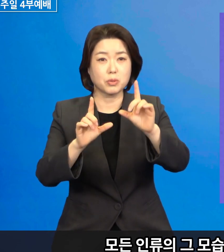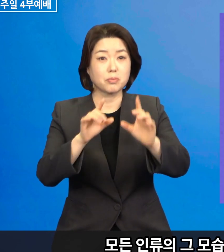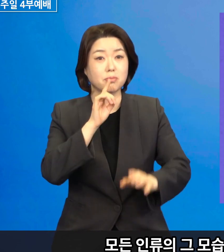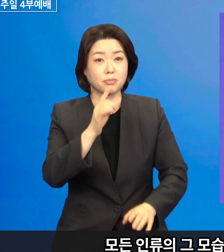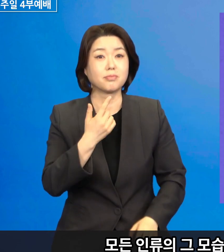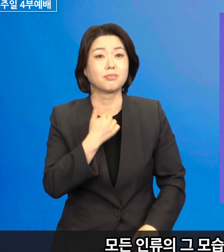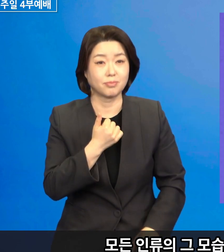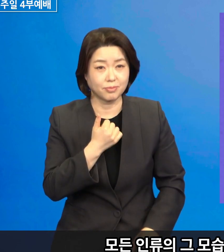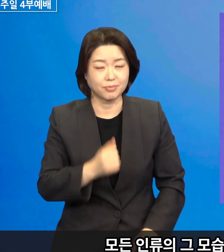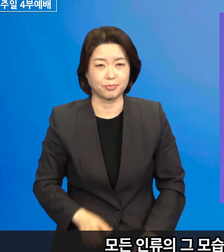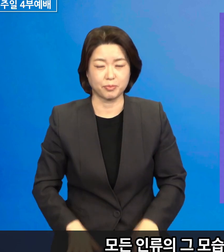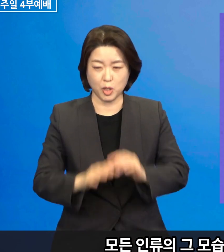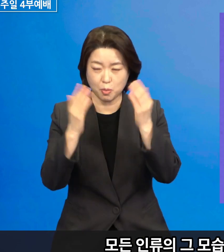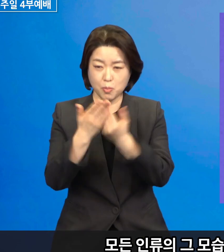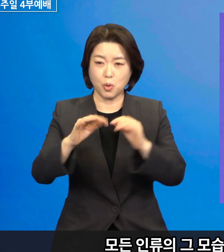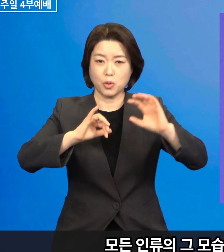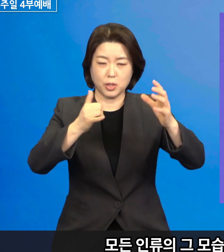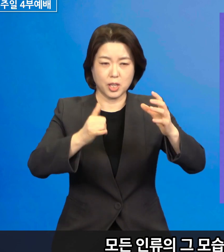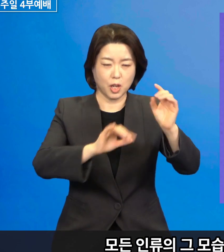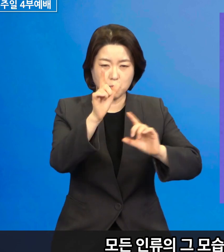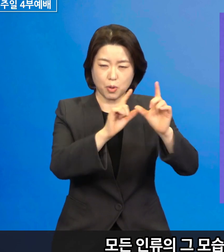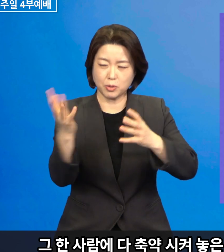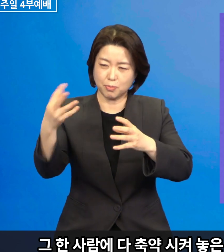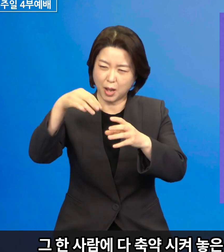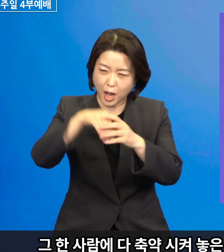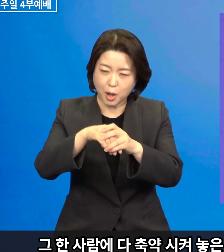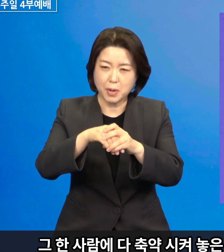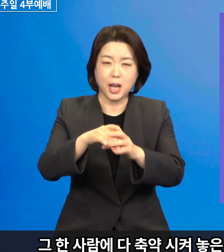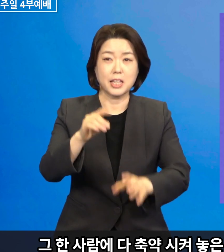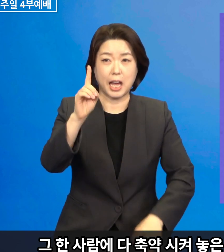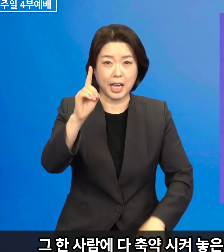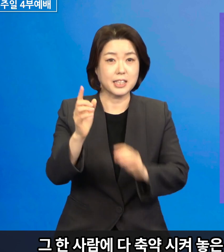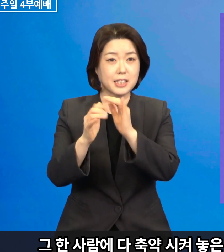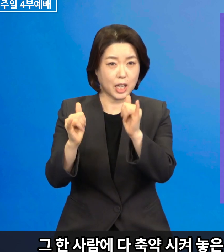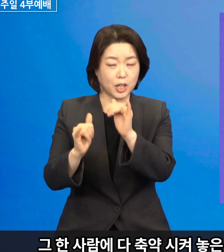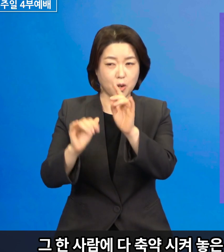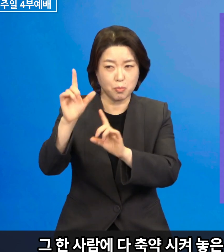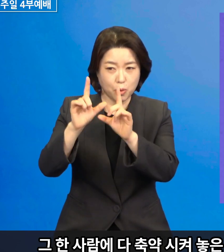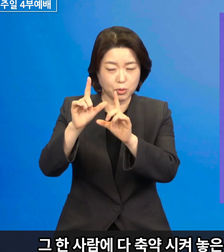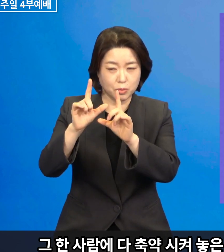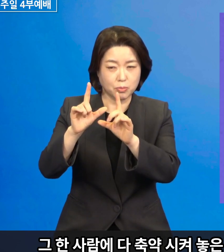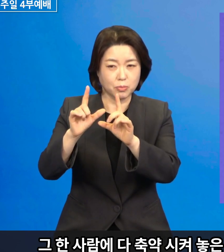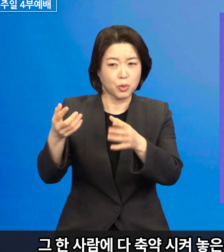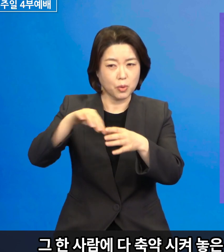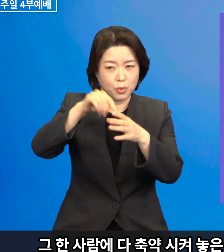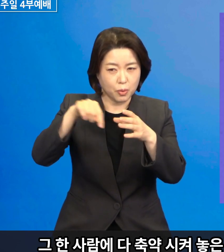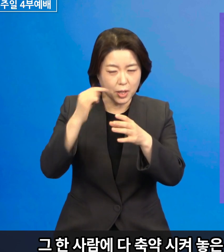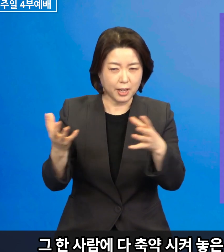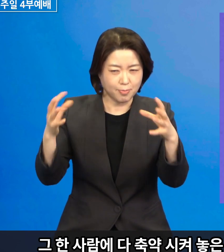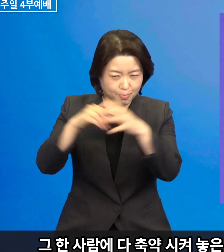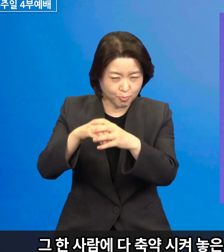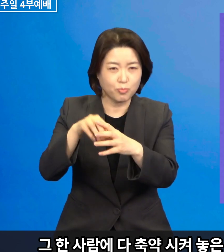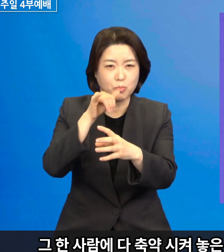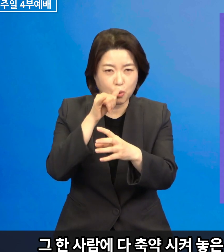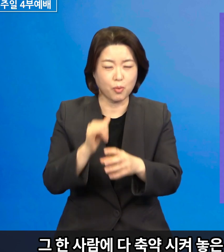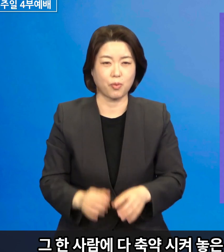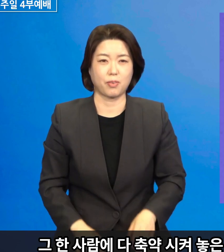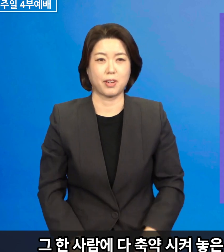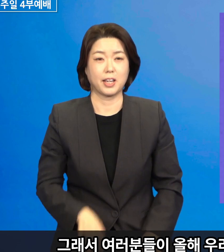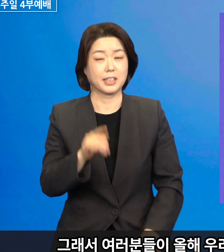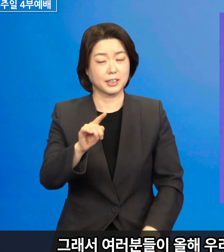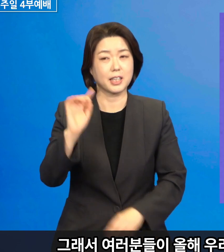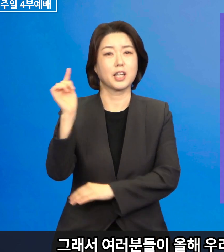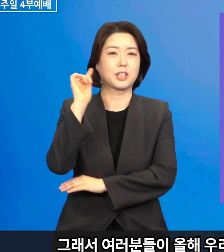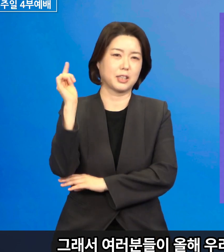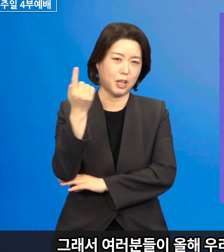모든 인류의 그 모습을 다 담아낸 것만 같은 그 한 사람에 다 축약시켜 놓은 것처럼 그것이 다윗이라는